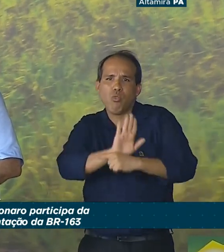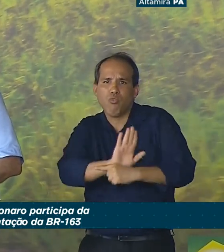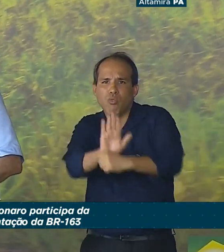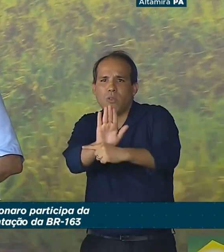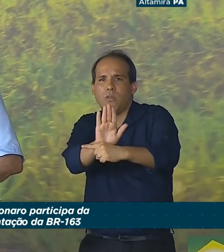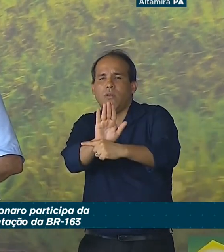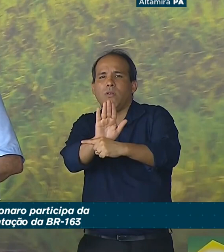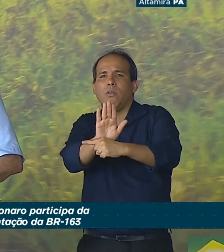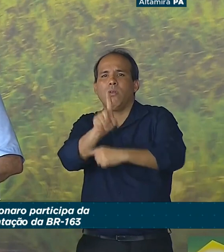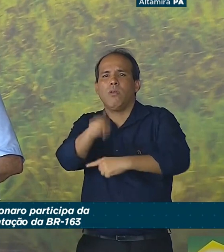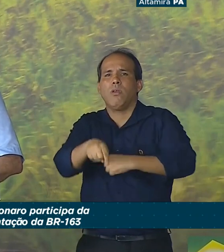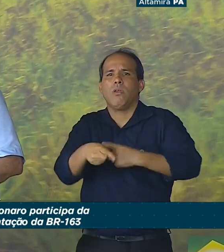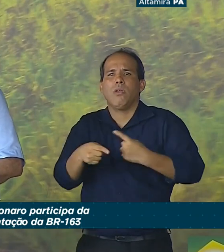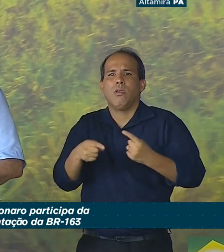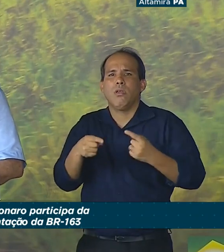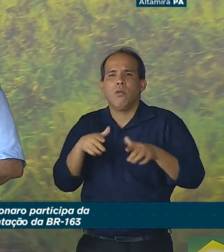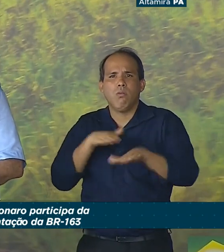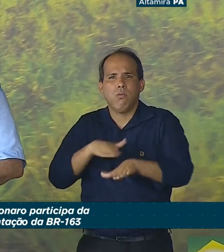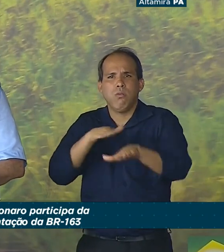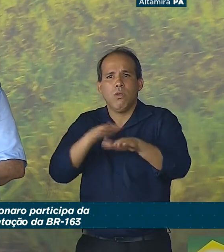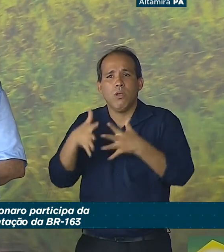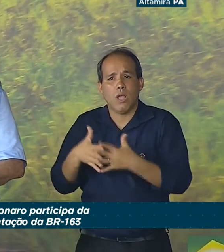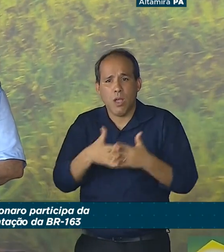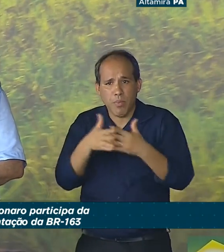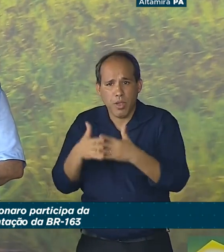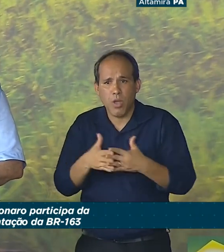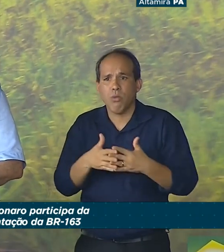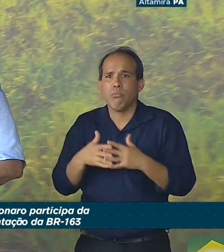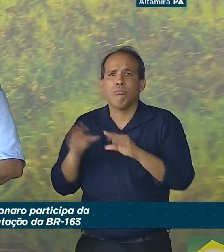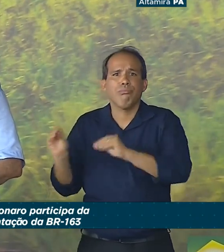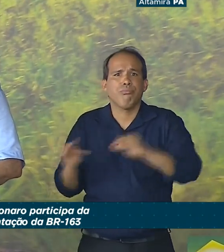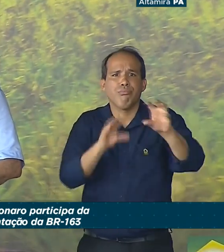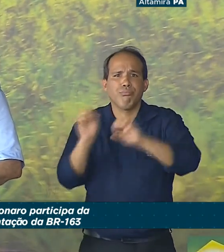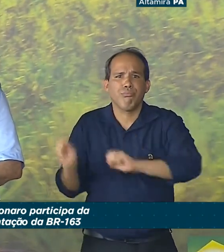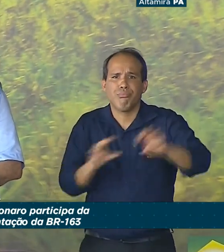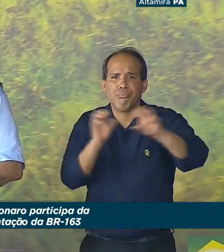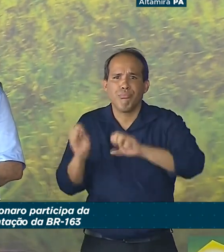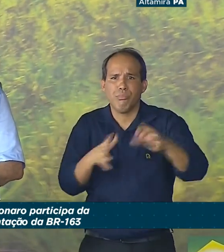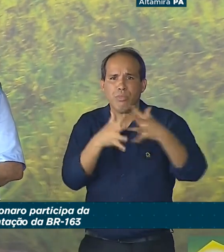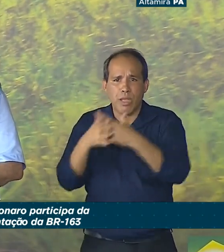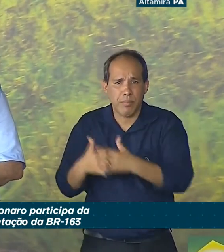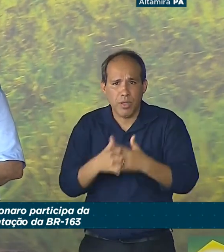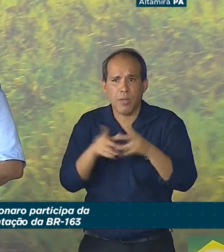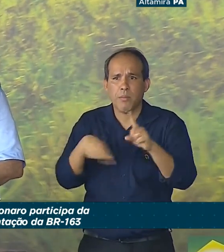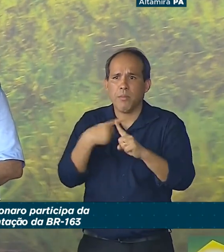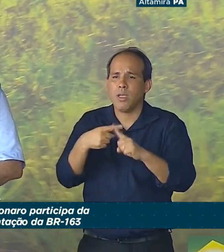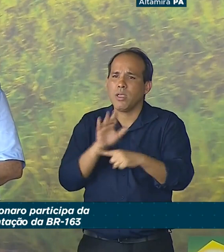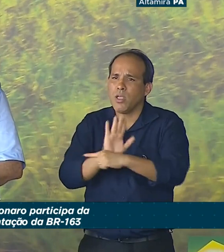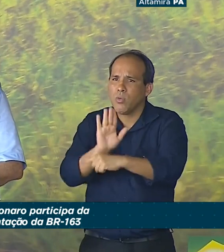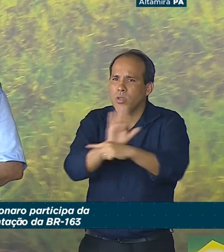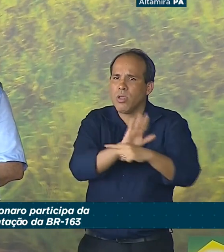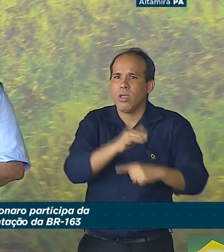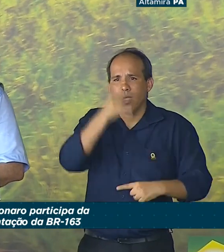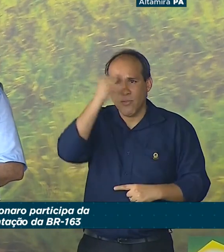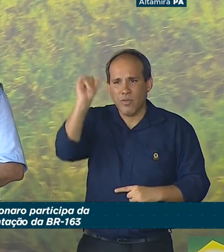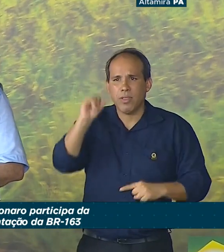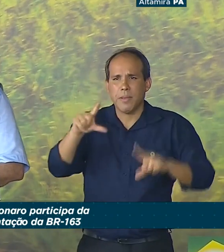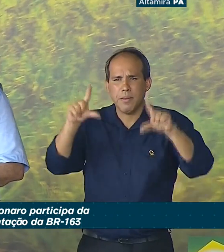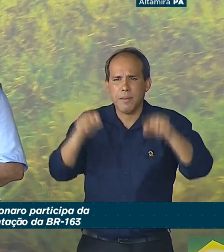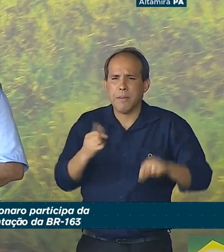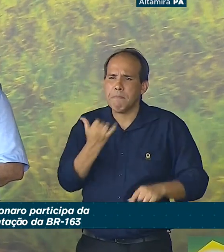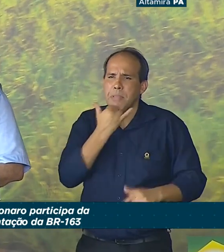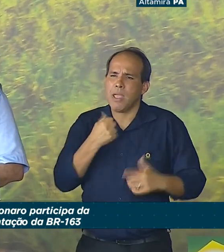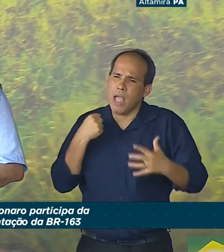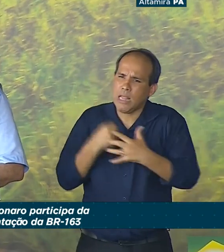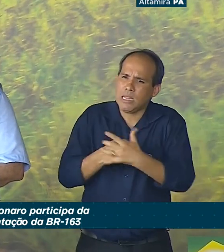na transporte do que se produz, ajudar que se evitem acidentes. Mas,